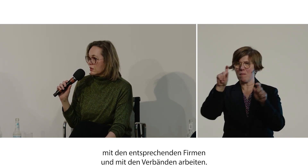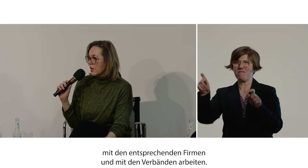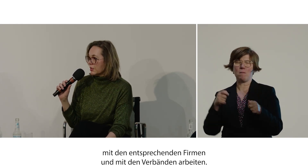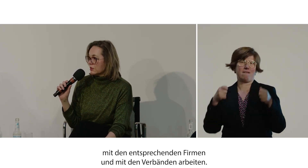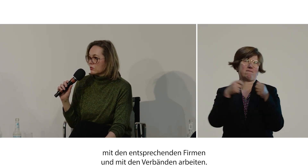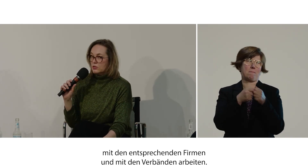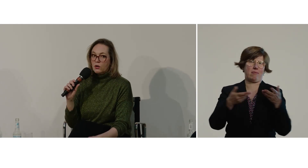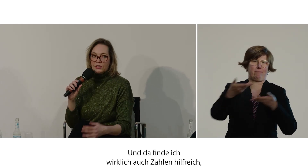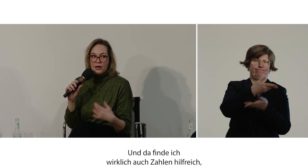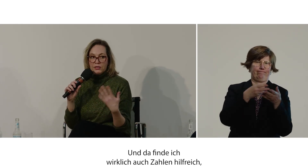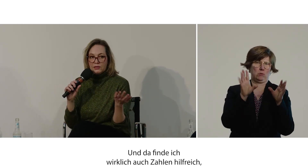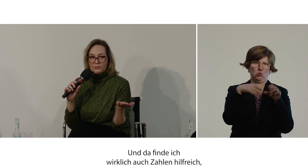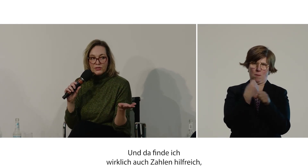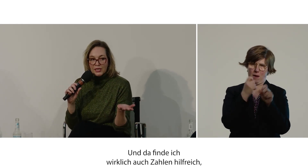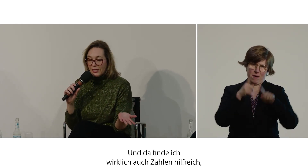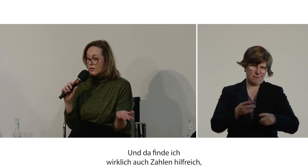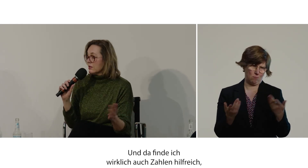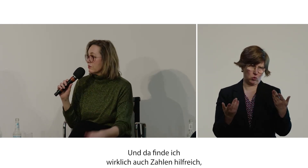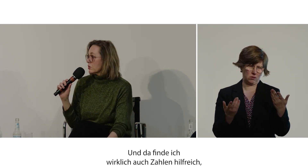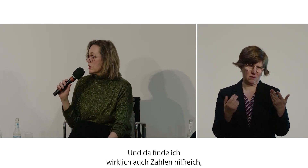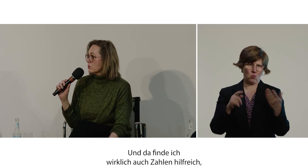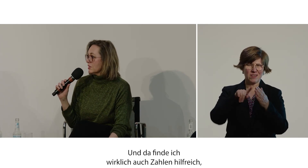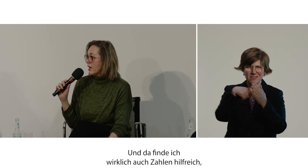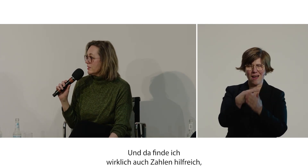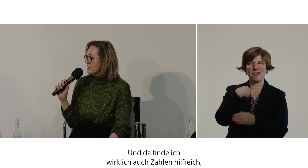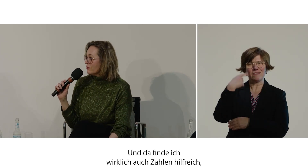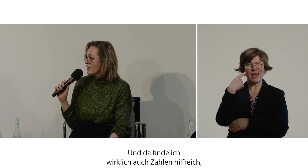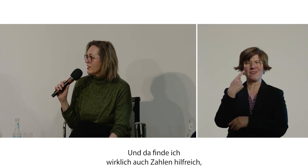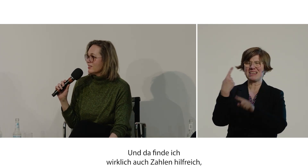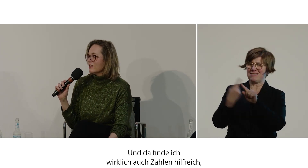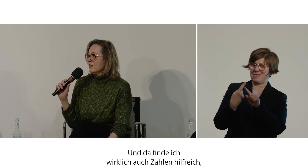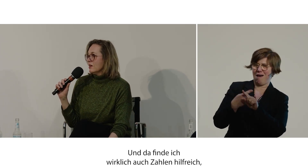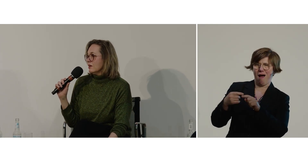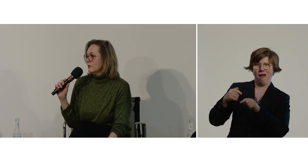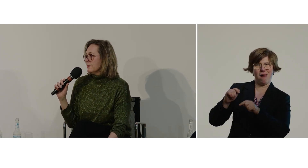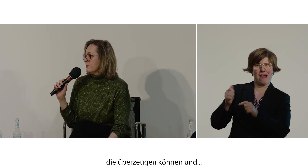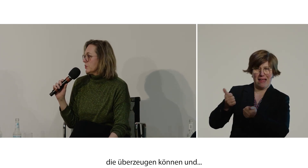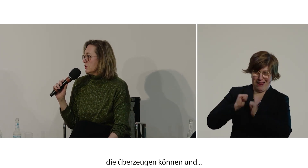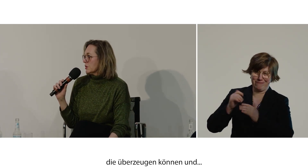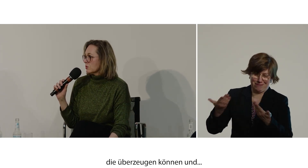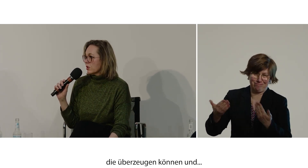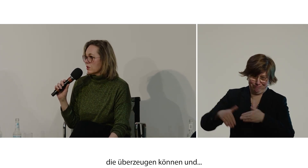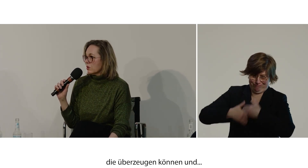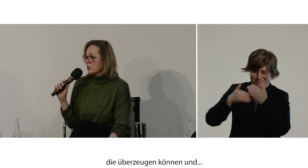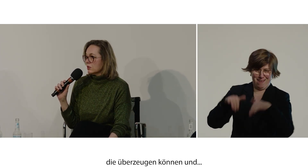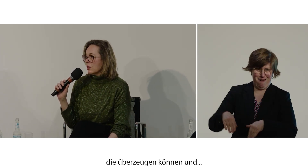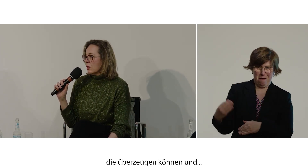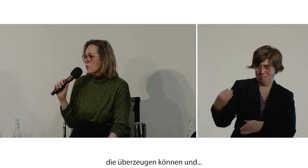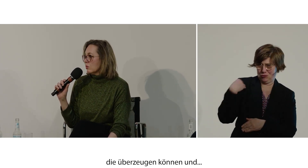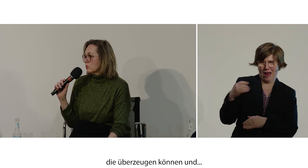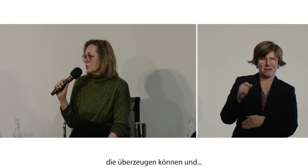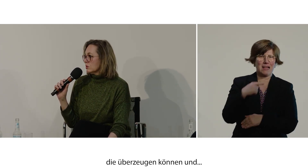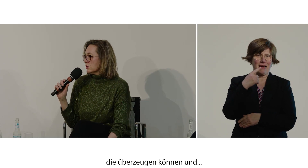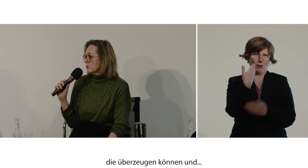Verbänden arbeiten. Und auch da wieder, finde ich, wirklich auch zahlenhilfreich, die überzeugen können.